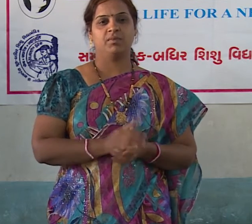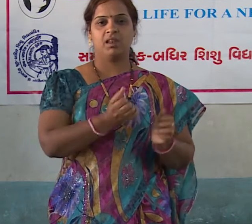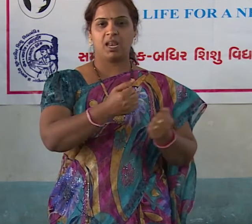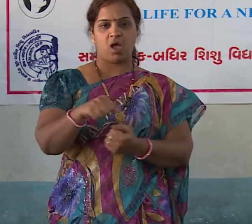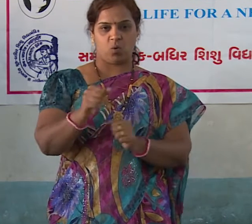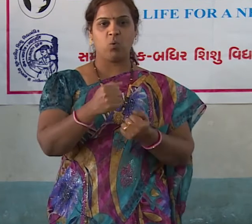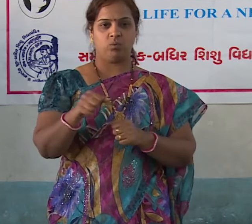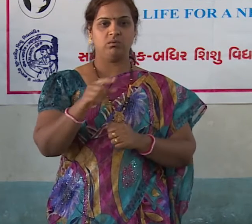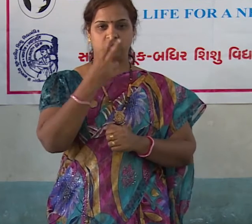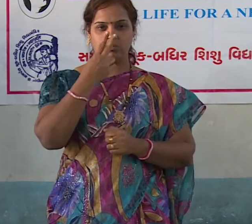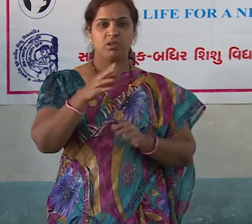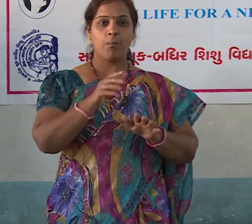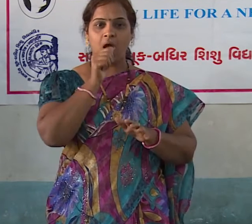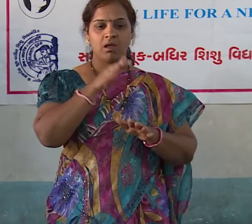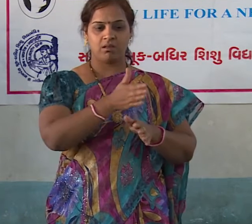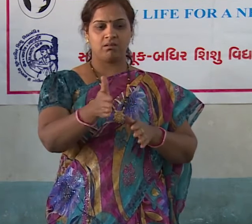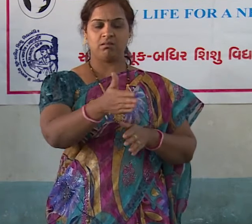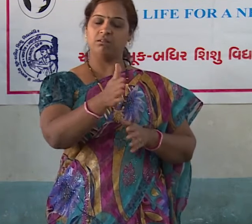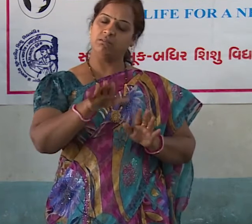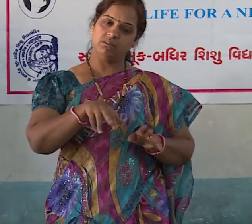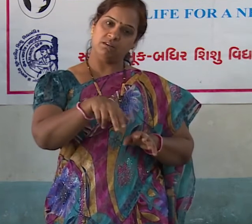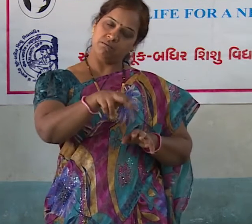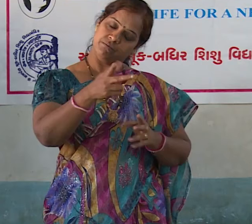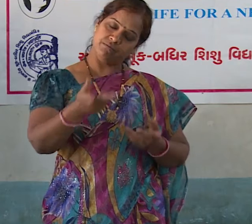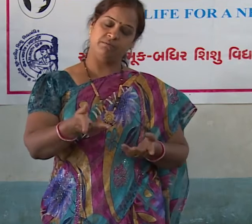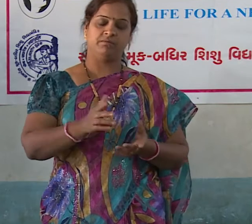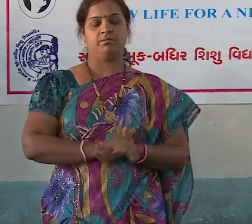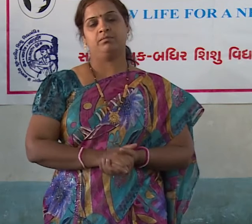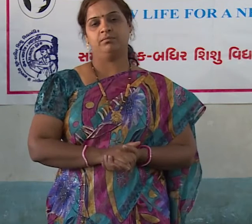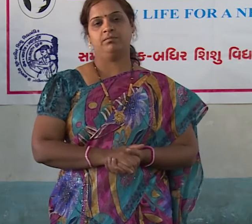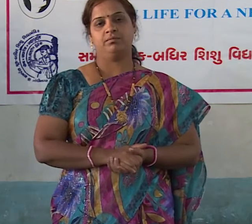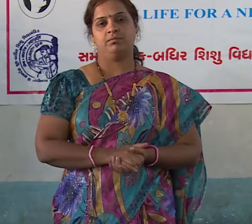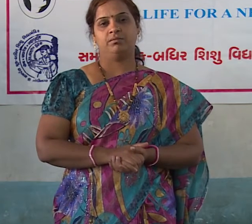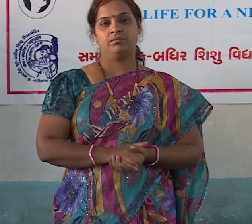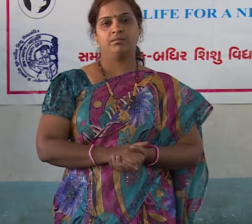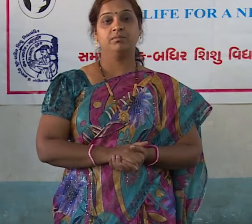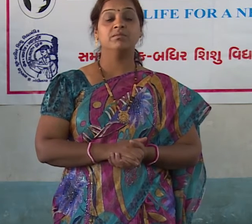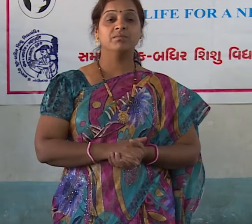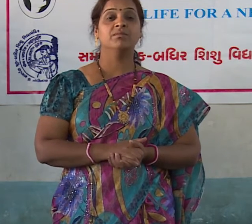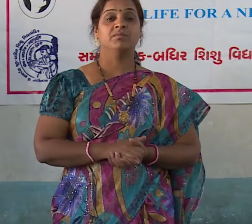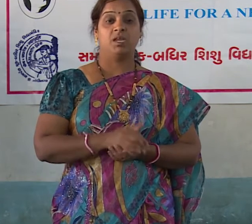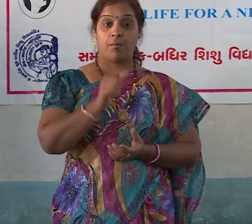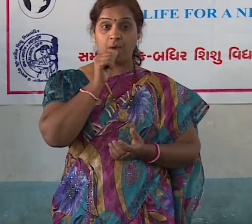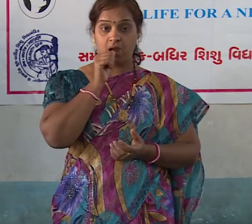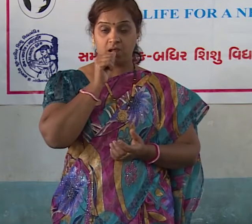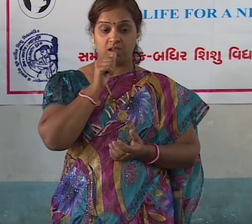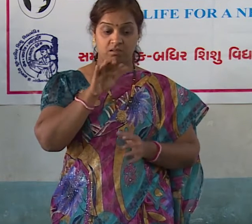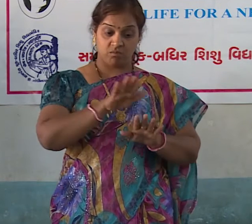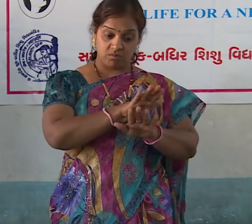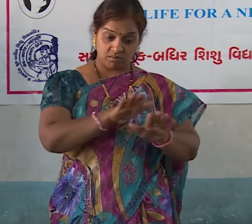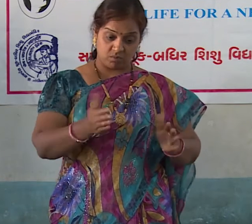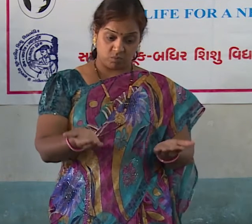कहावत है कि नाव पानी में रहती है, पानी नाव में नहीं। इसी प्रकार